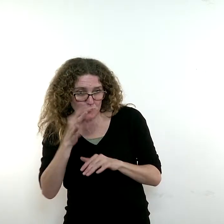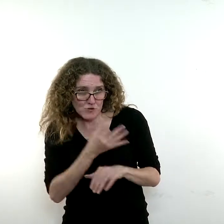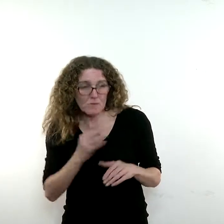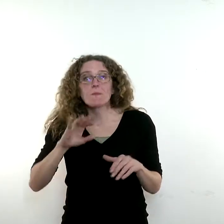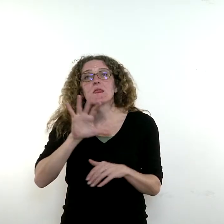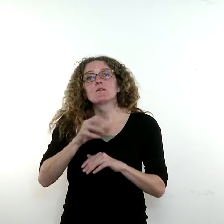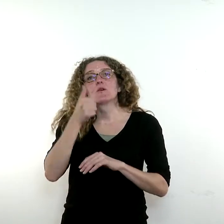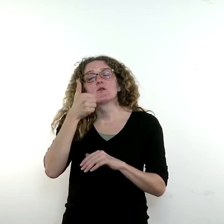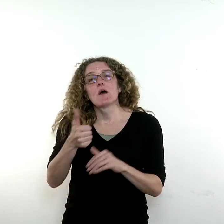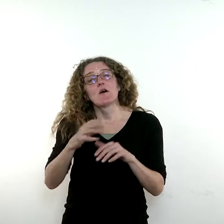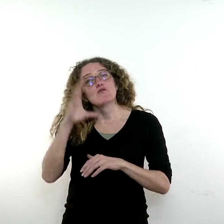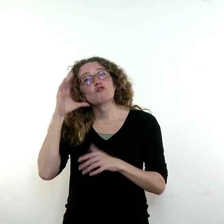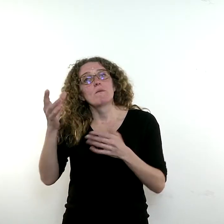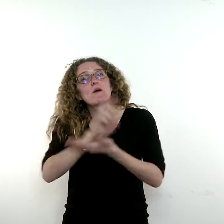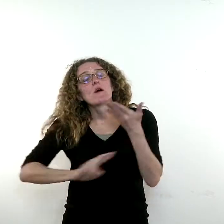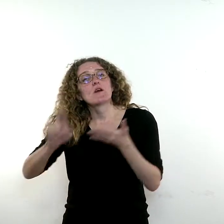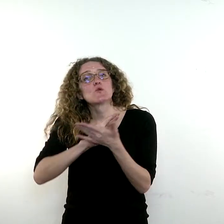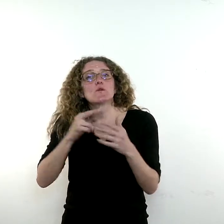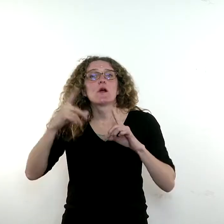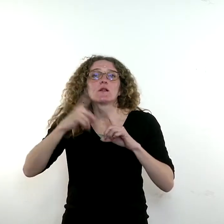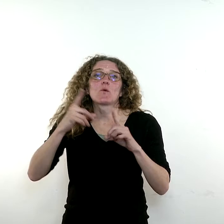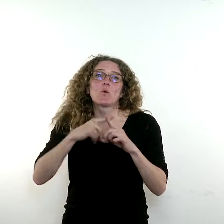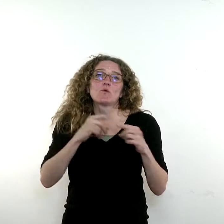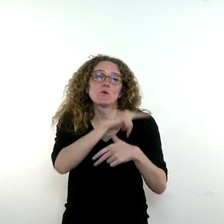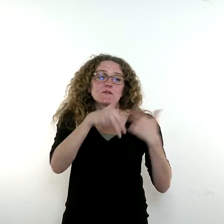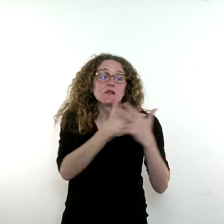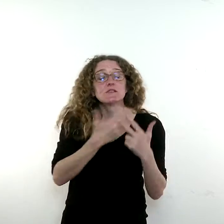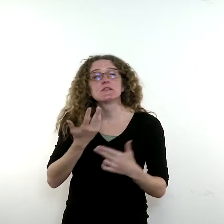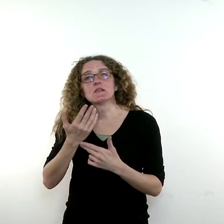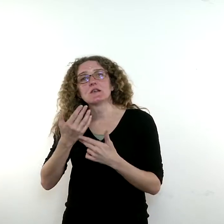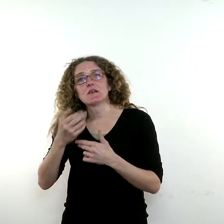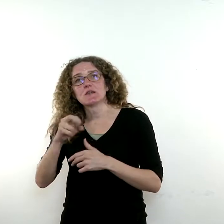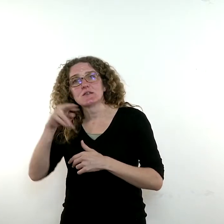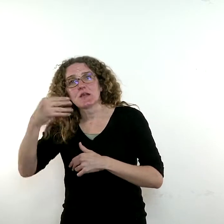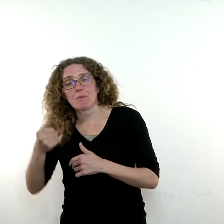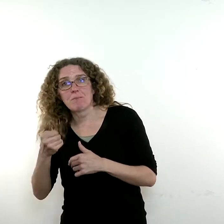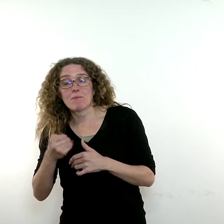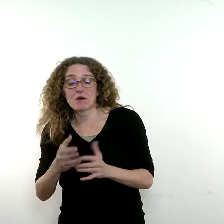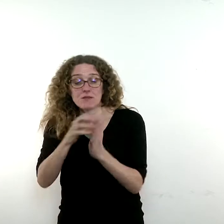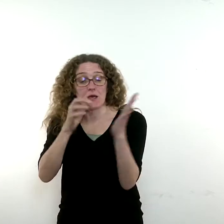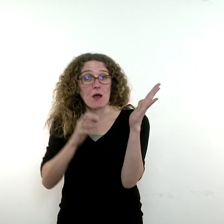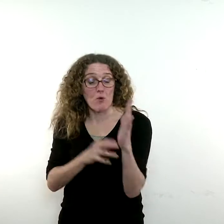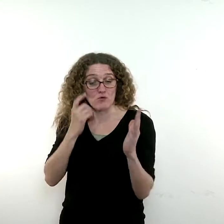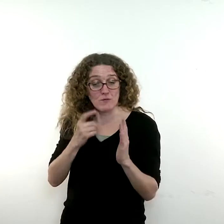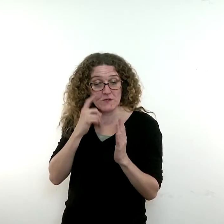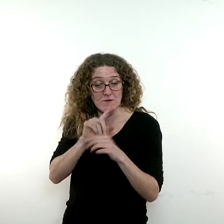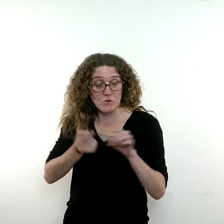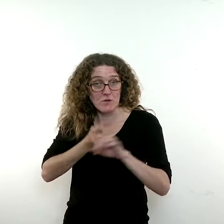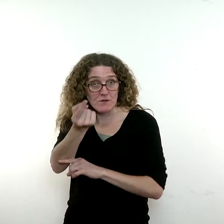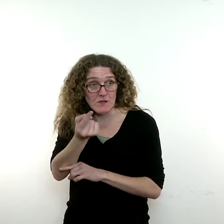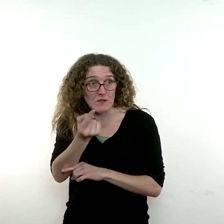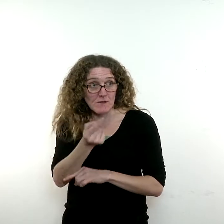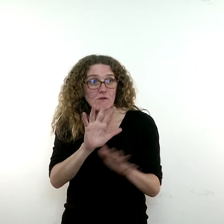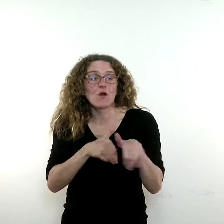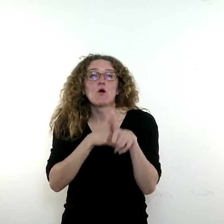Chambre régionale des comptes Occitanie, Serbe. Rapport d'observation définitive. En application de l'article